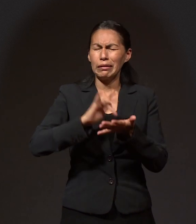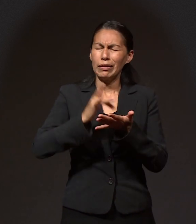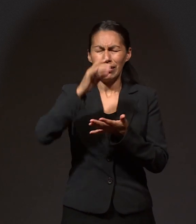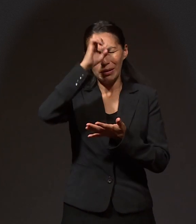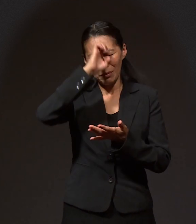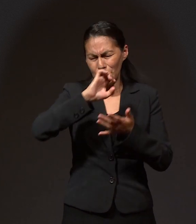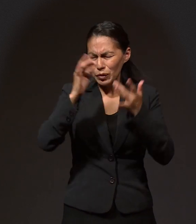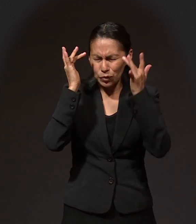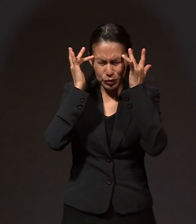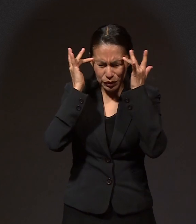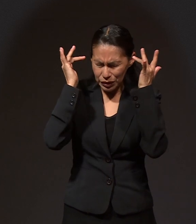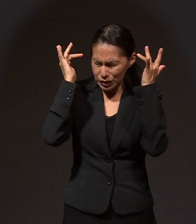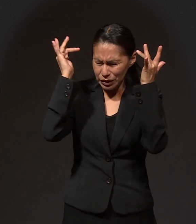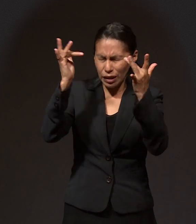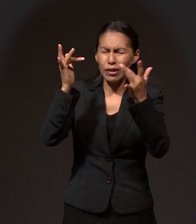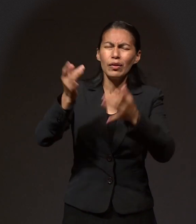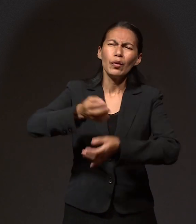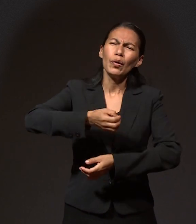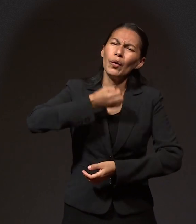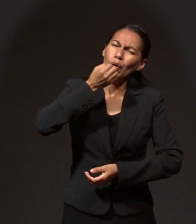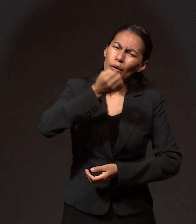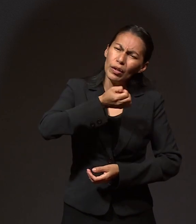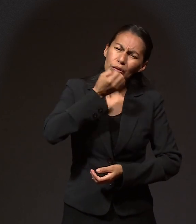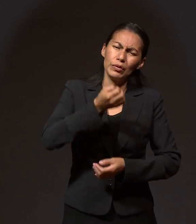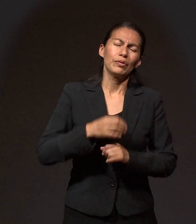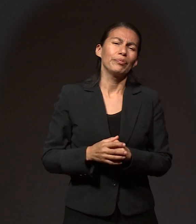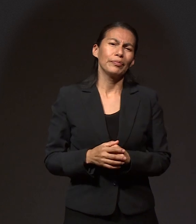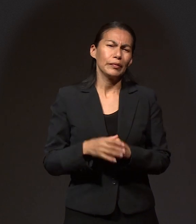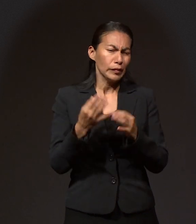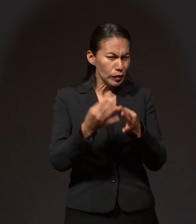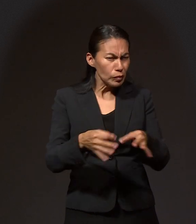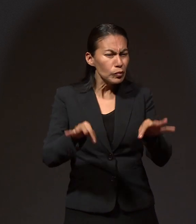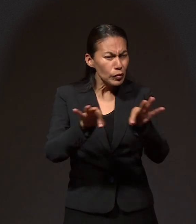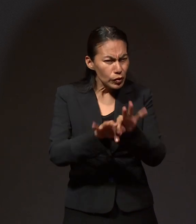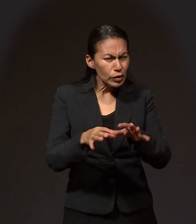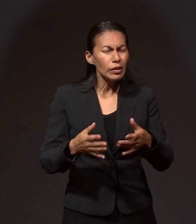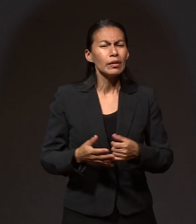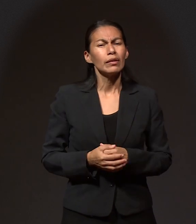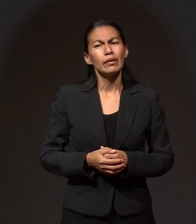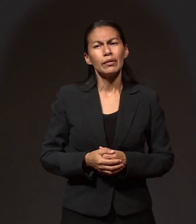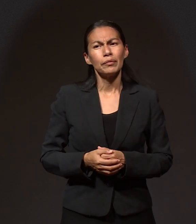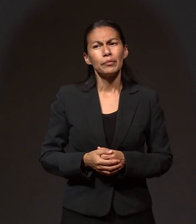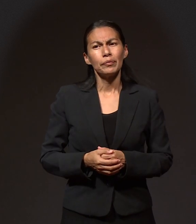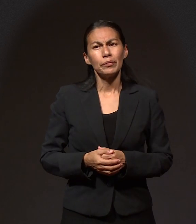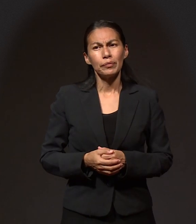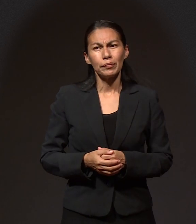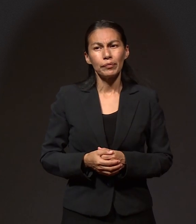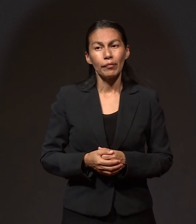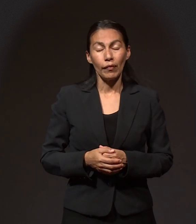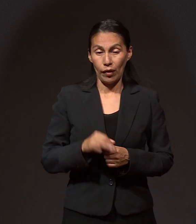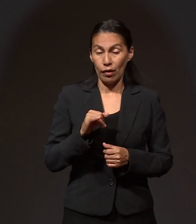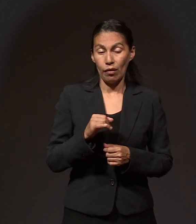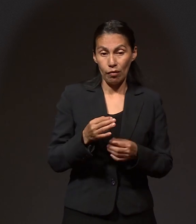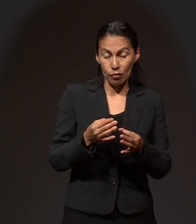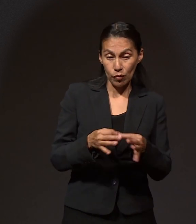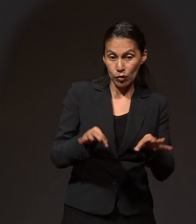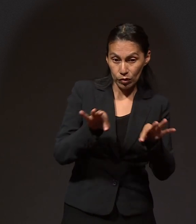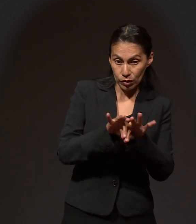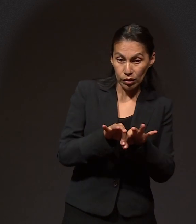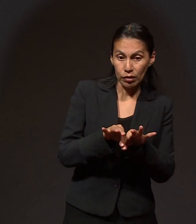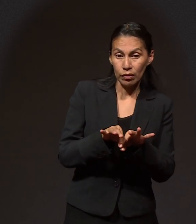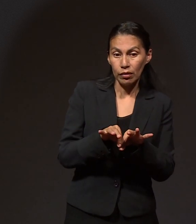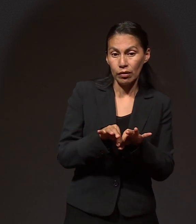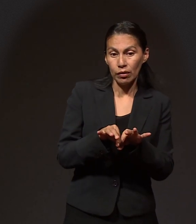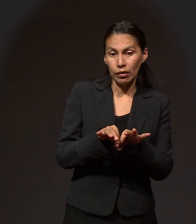poder de Dios, por el Espíritu Santo, en oración. Correcto. Qué importante es la oración. Es muy importante, pastor, pero tenemos también